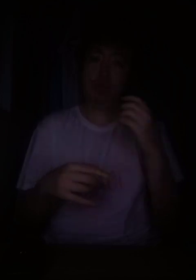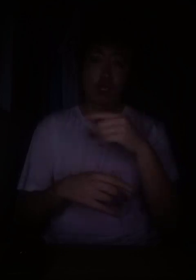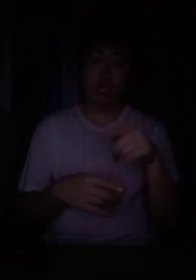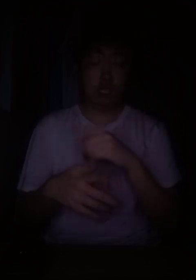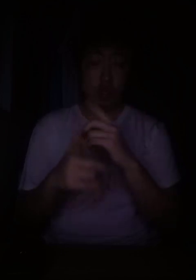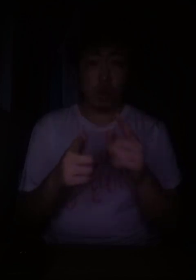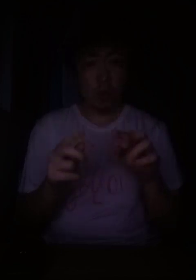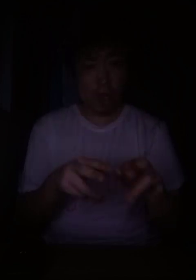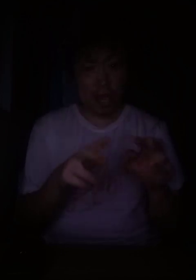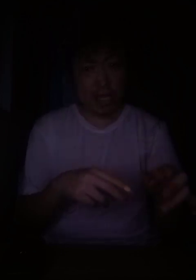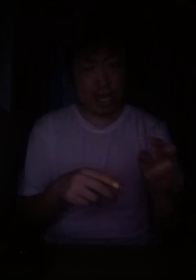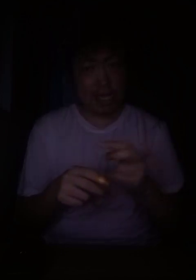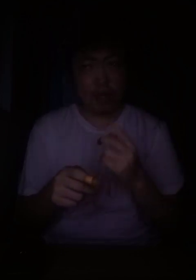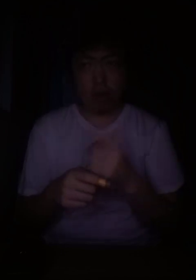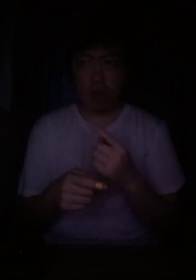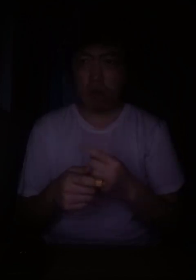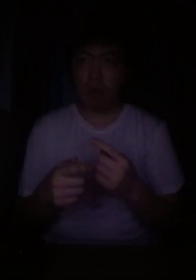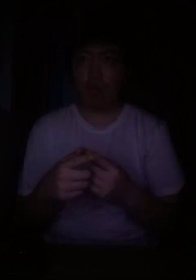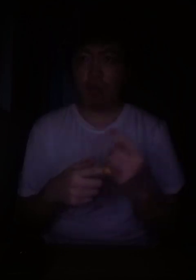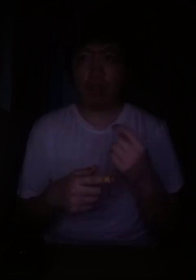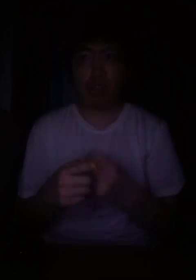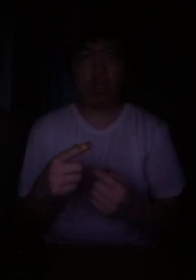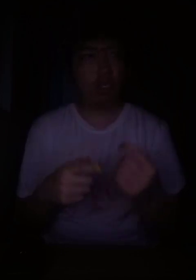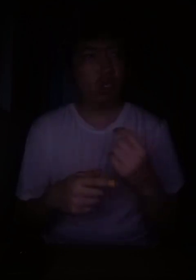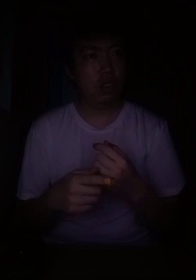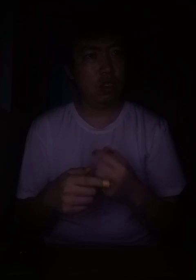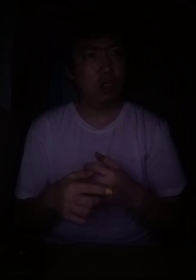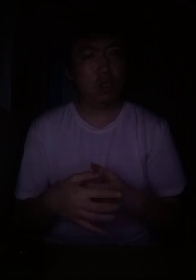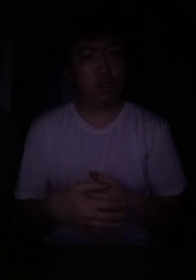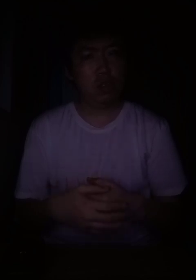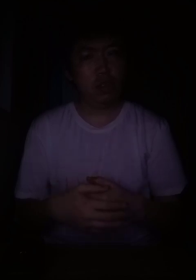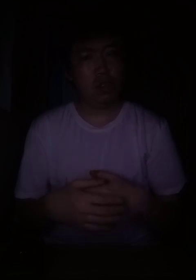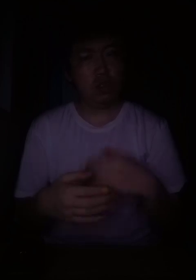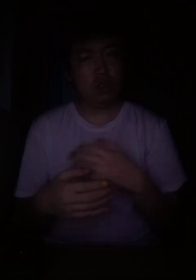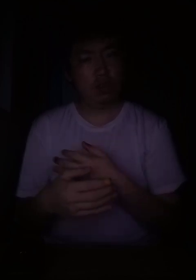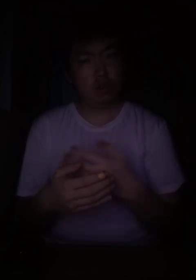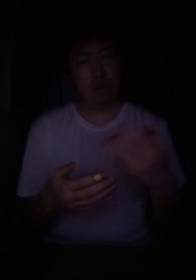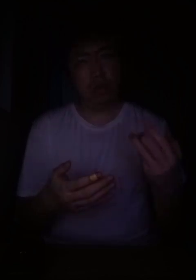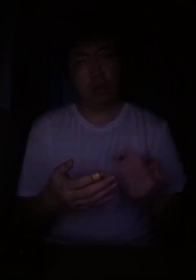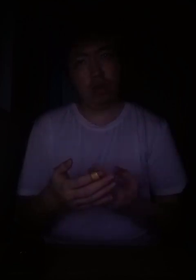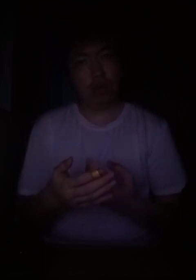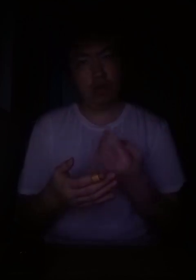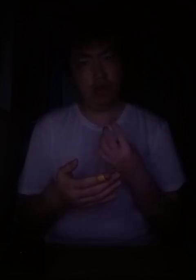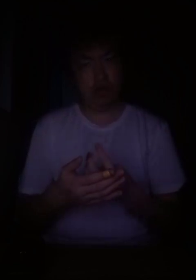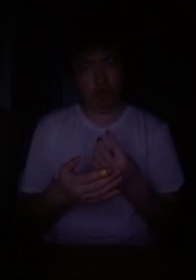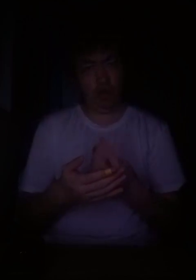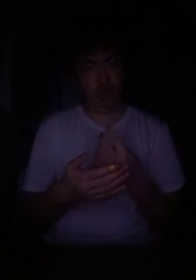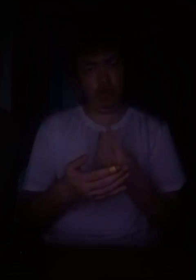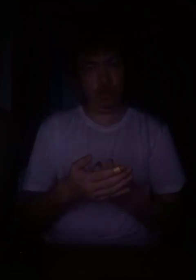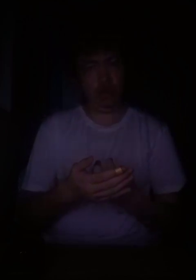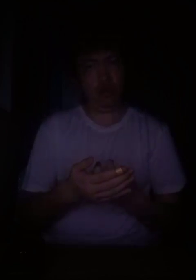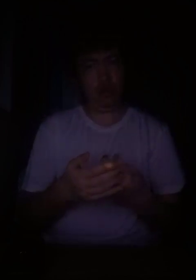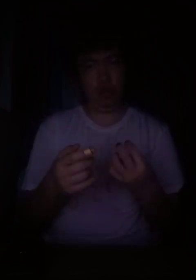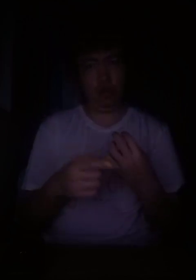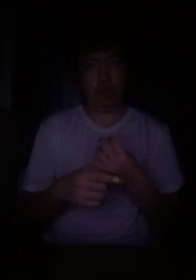도박에 사용됐다는 이유로 몰수하려고 했는데 그게 안 됐군요. 네, 다른 것들은 다 몰수하는데 왜 가장 중요한 저 개를